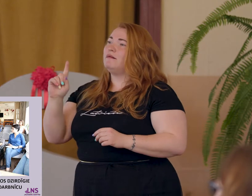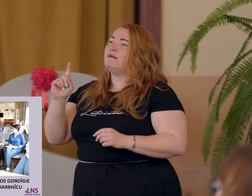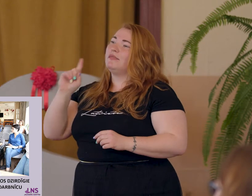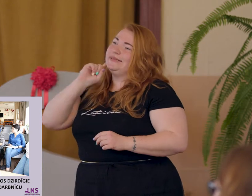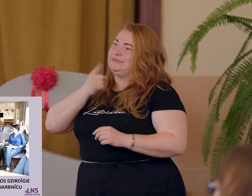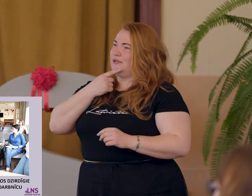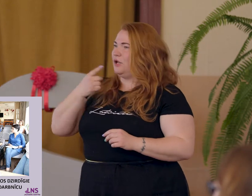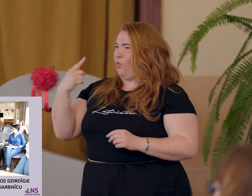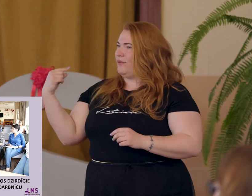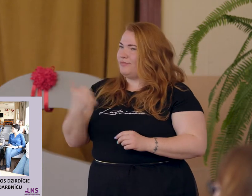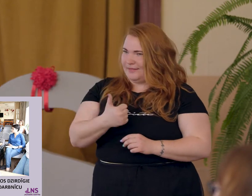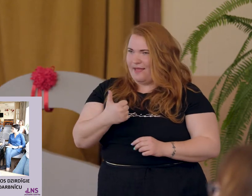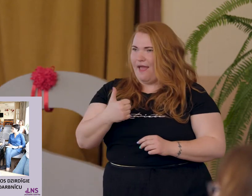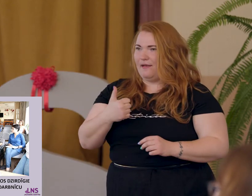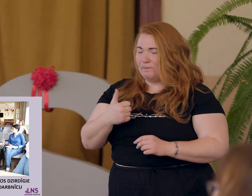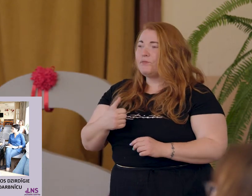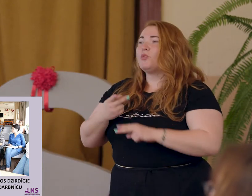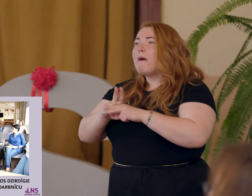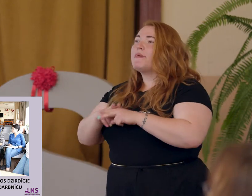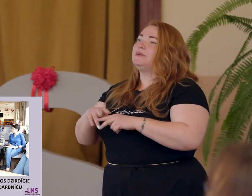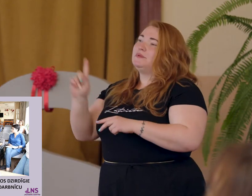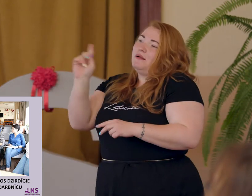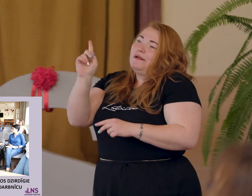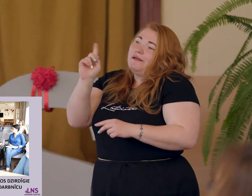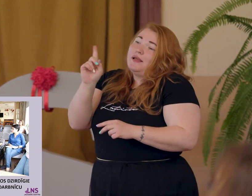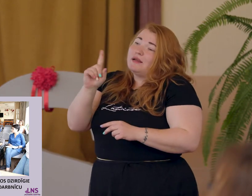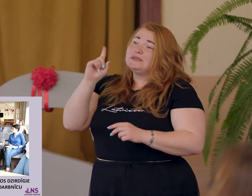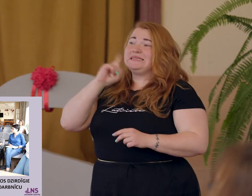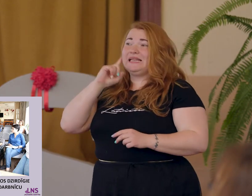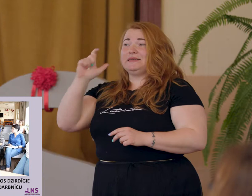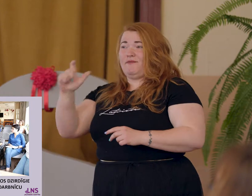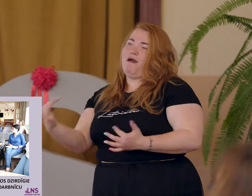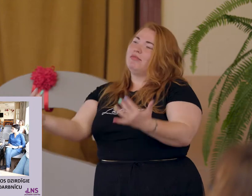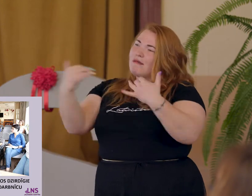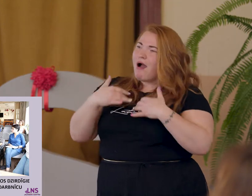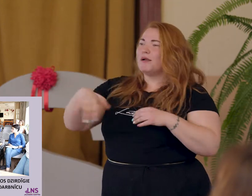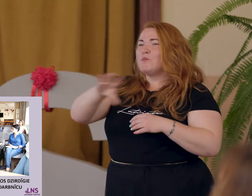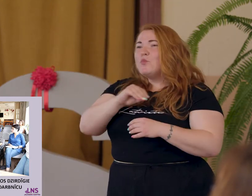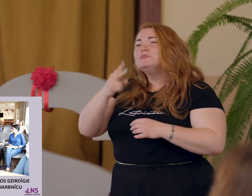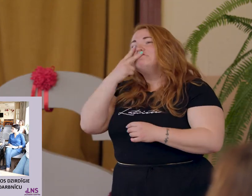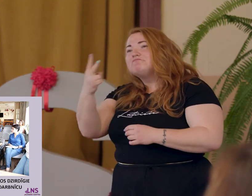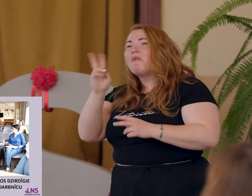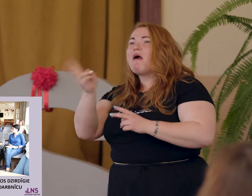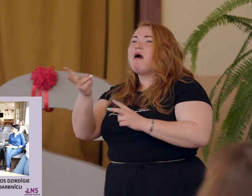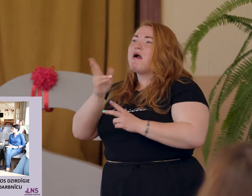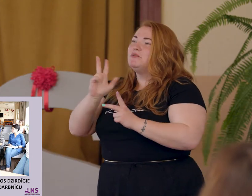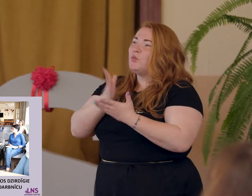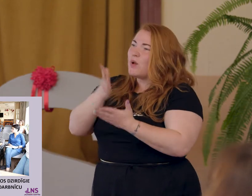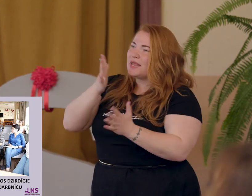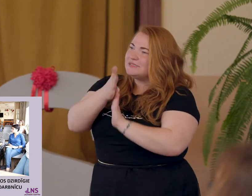ir nedēļu, ir nedzirdīgo nedēļu, un kur ir arī, ka dzirdīgie cilvēki apmeklē pie